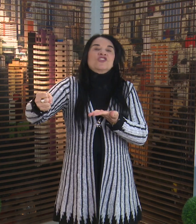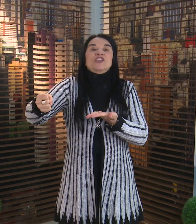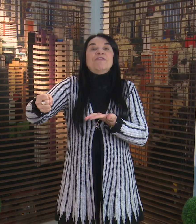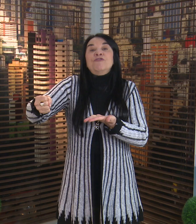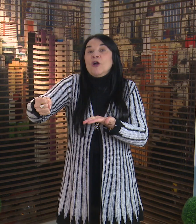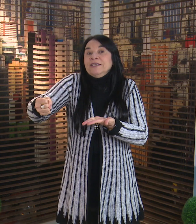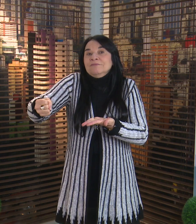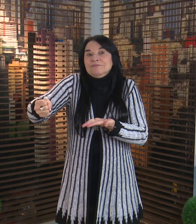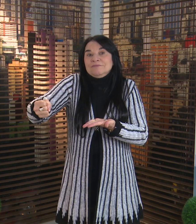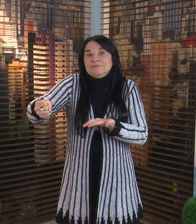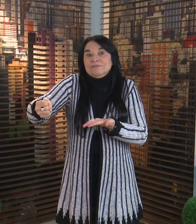já foi.